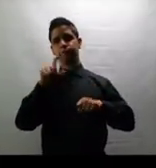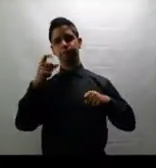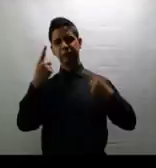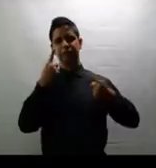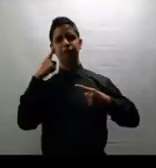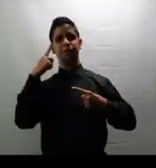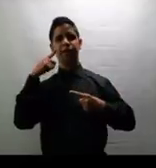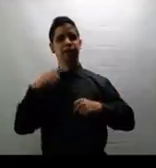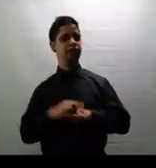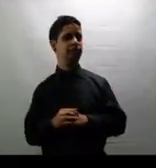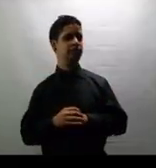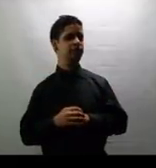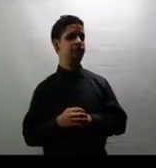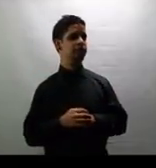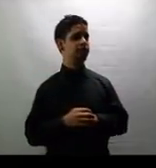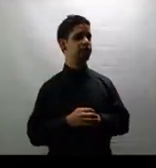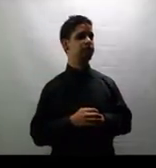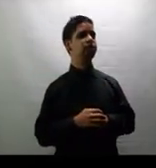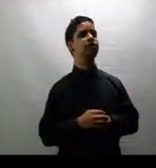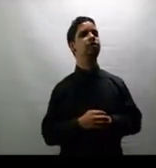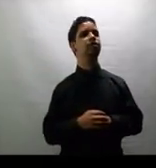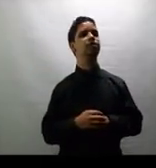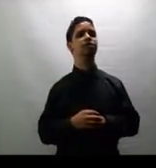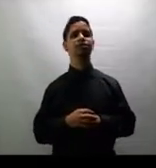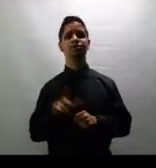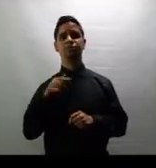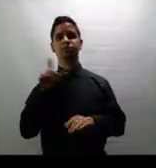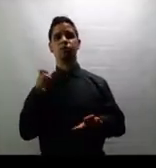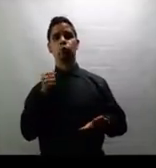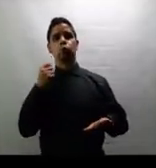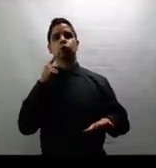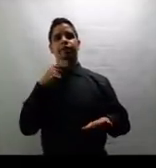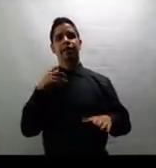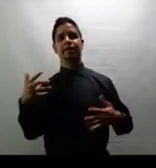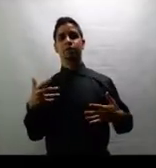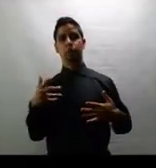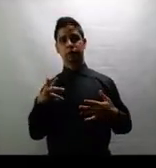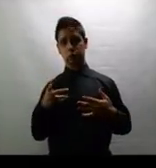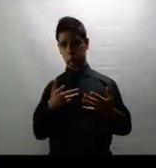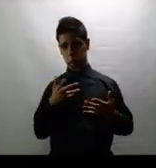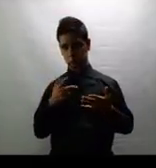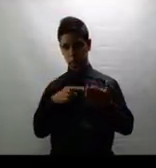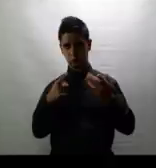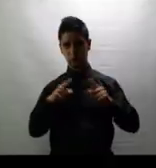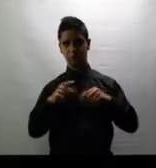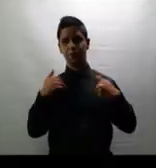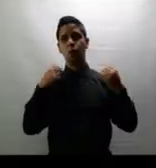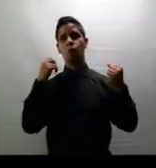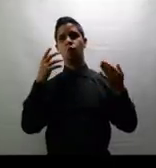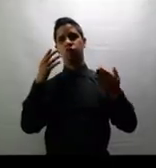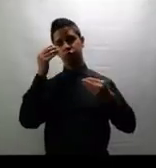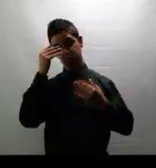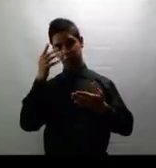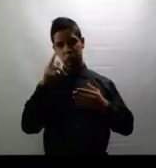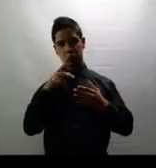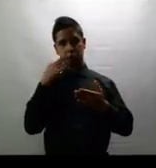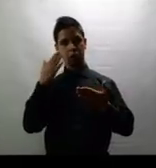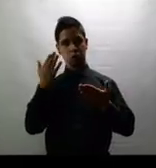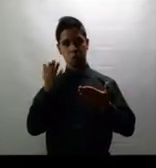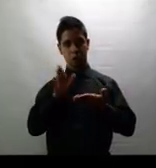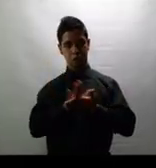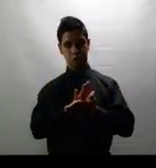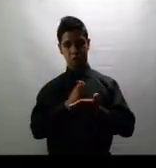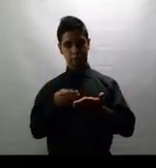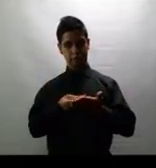para que parece que tengo de macizos donde no sé por qué es seguramente